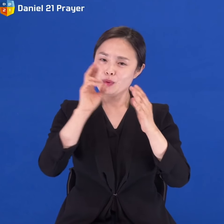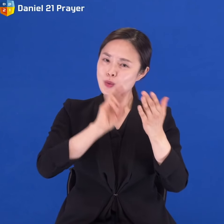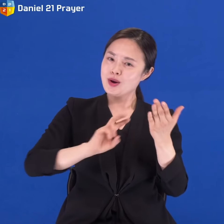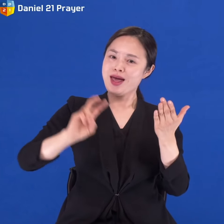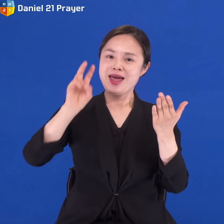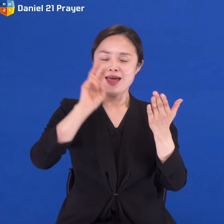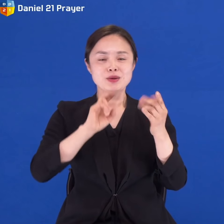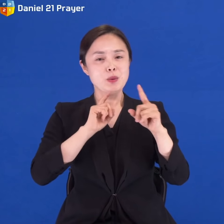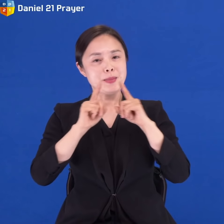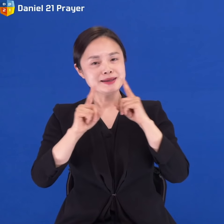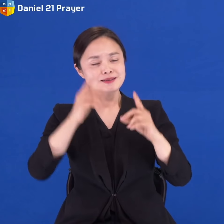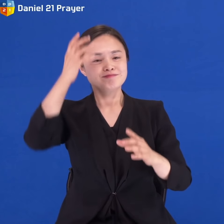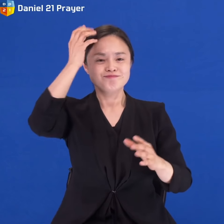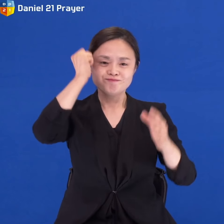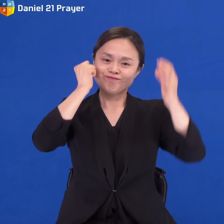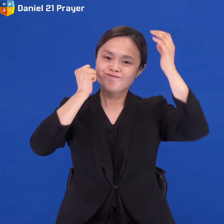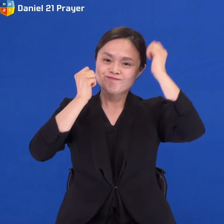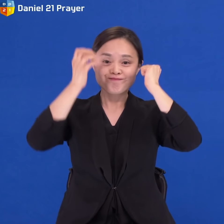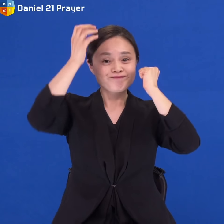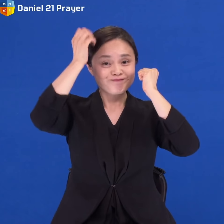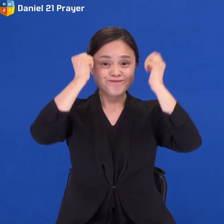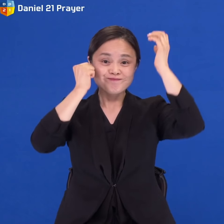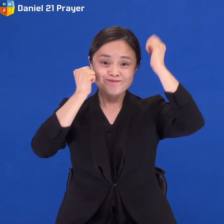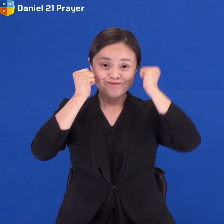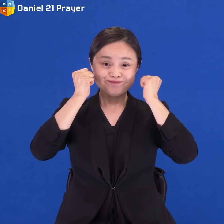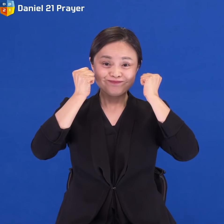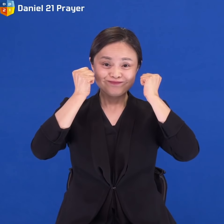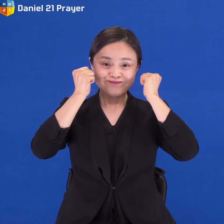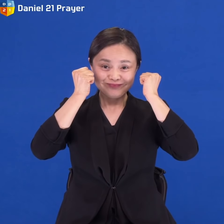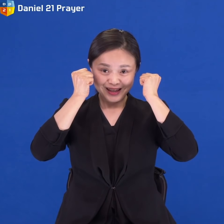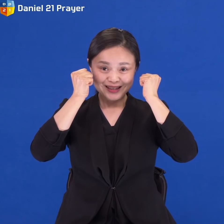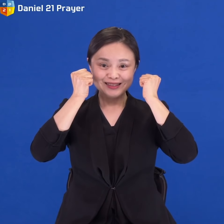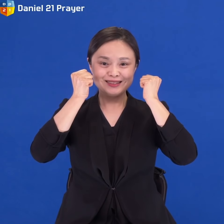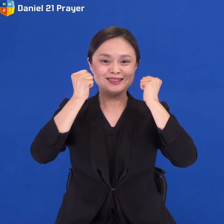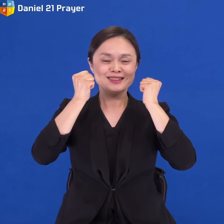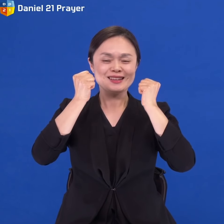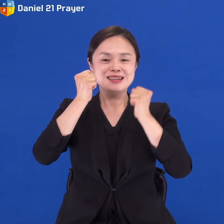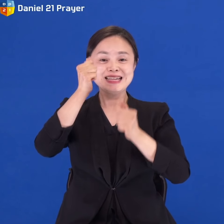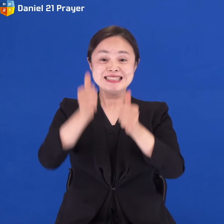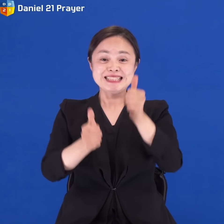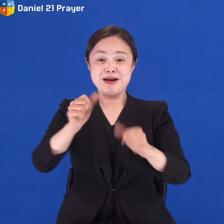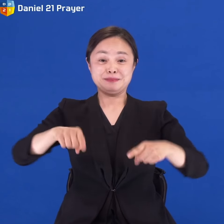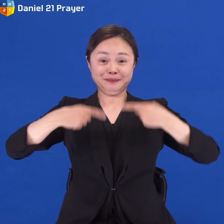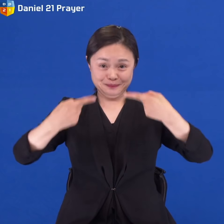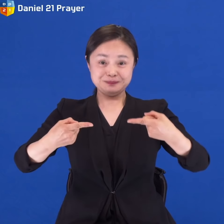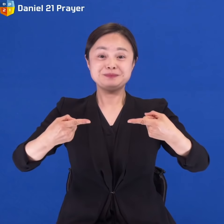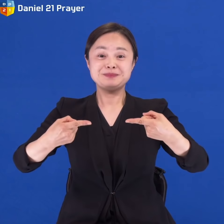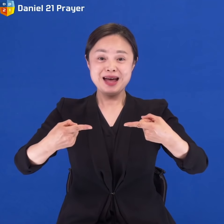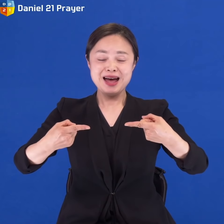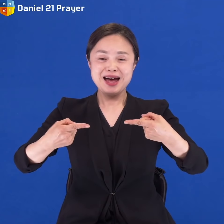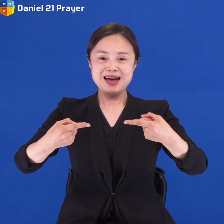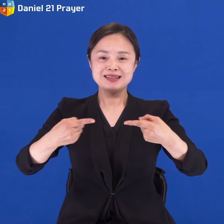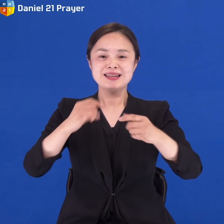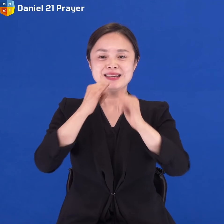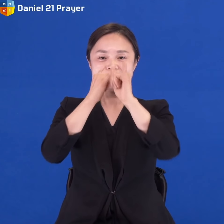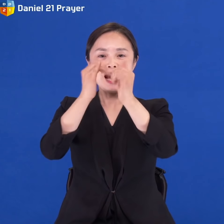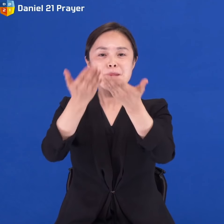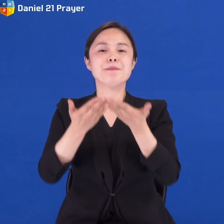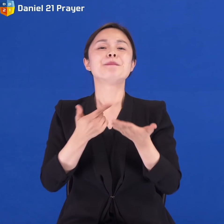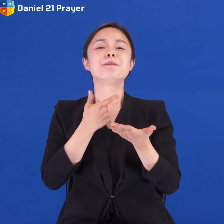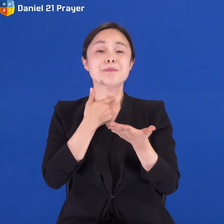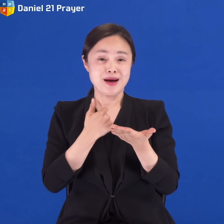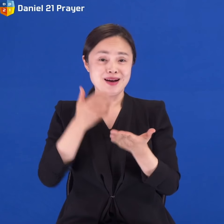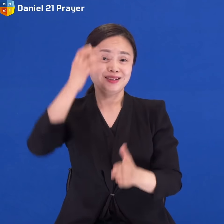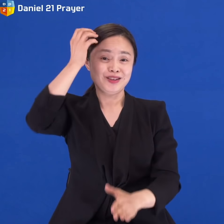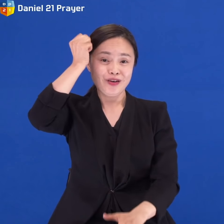여기 서서 제가 상을 받았던 선물을 받았던 기억이 납니다. 그래서 저는 하나님이